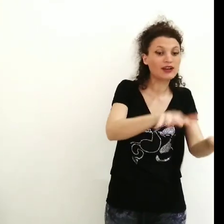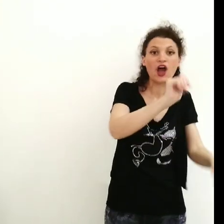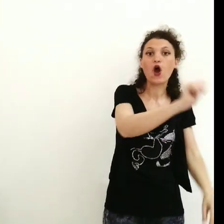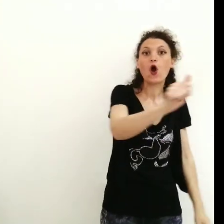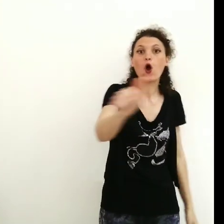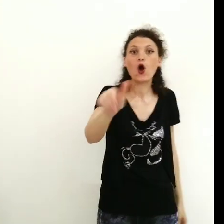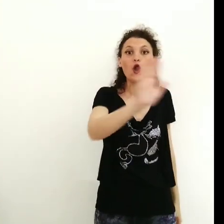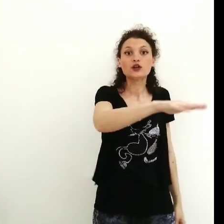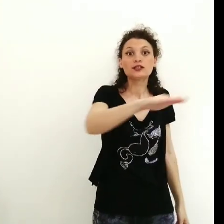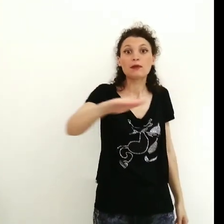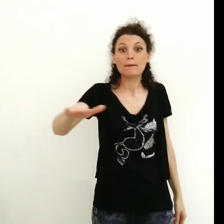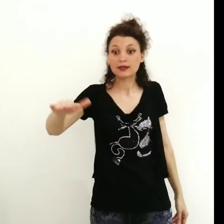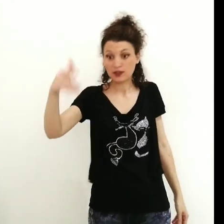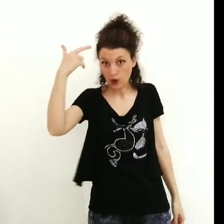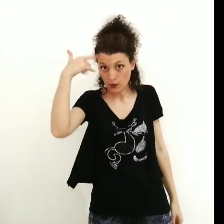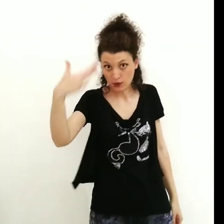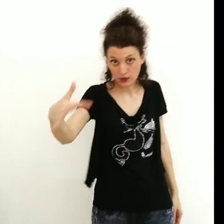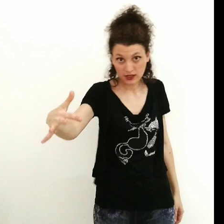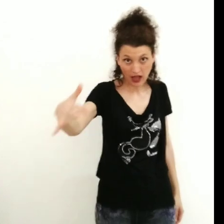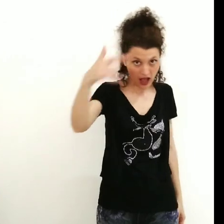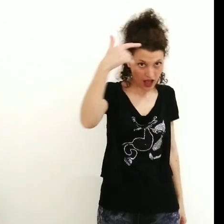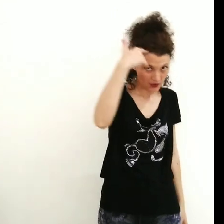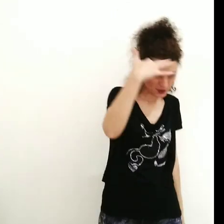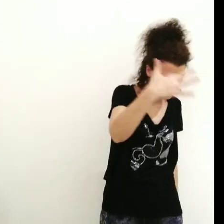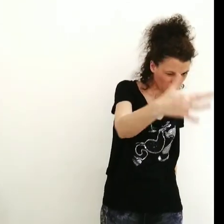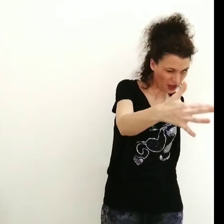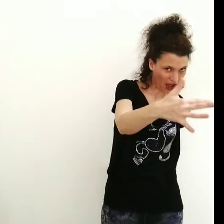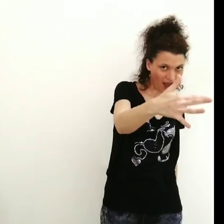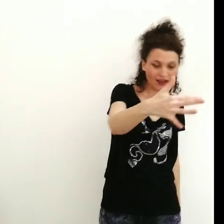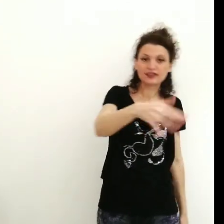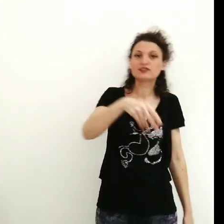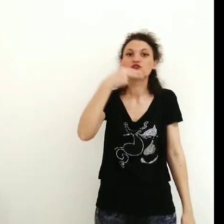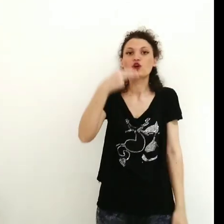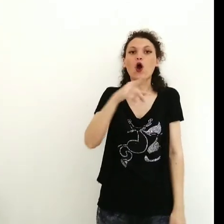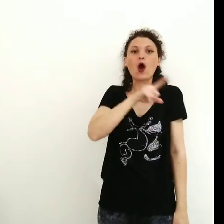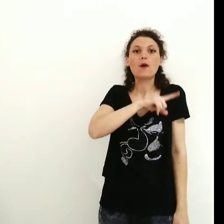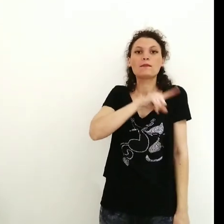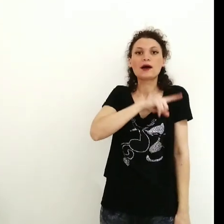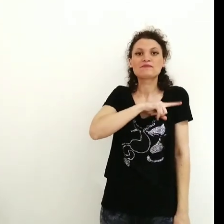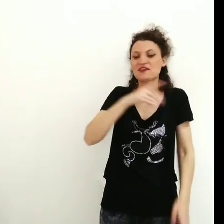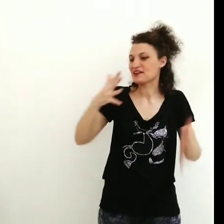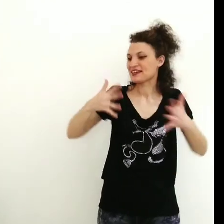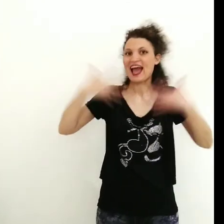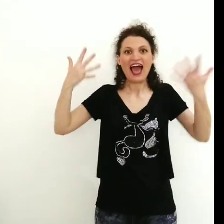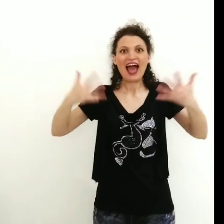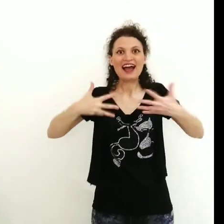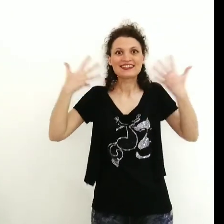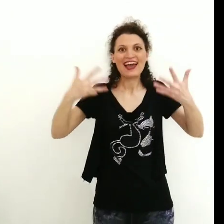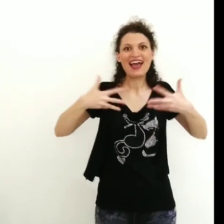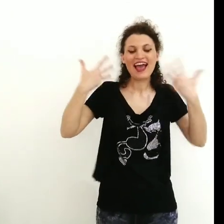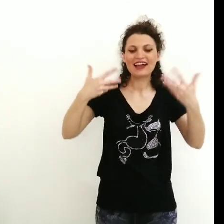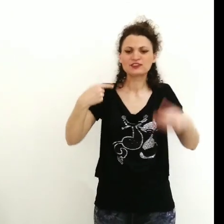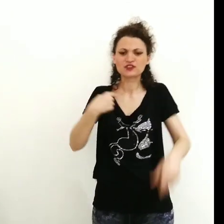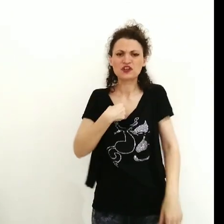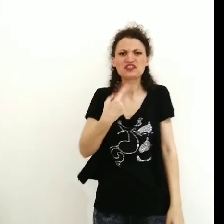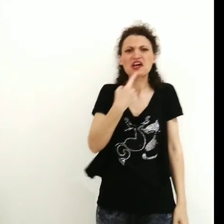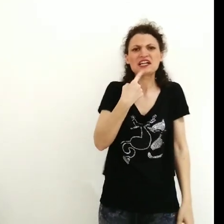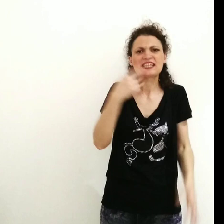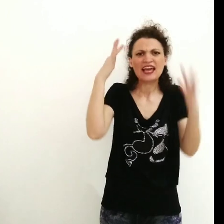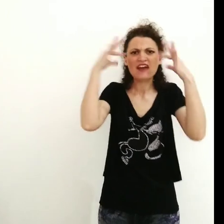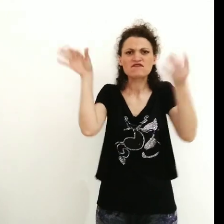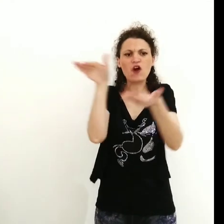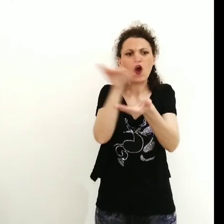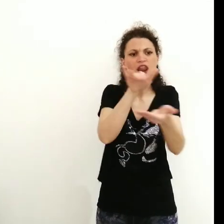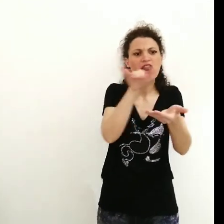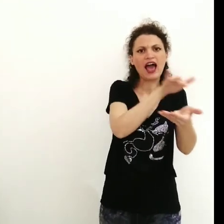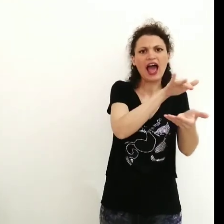nel suo cuoricino ogni bambino questo lo sa. Mi chiamo Gaetto e